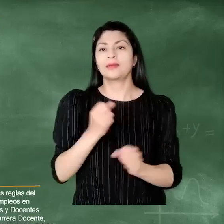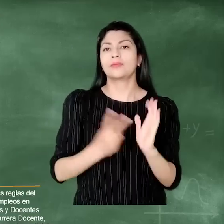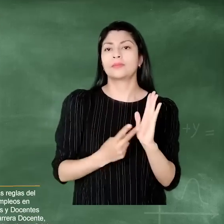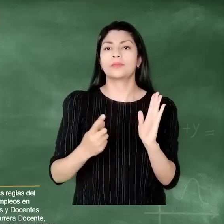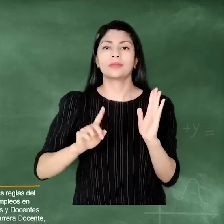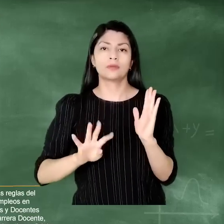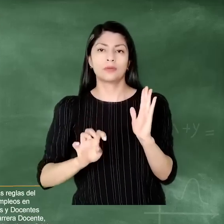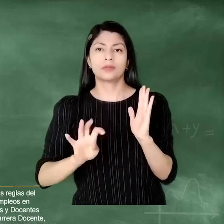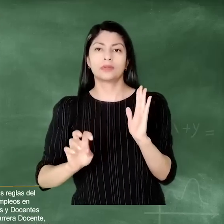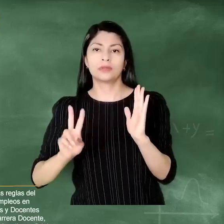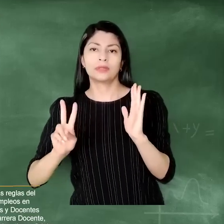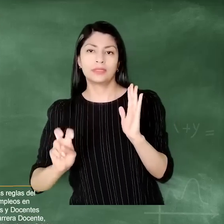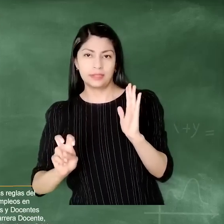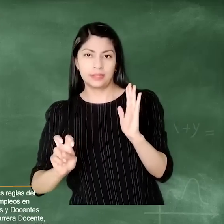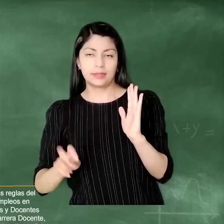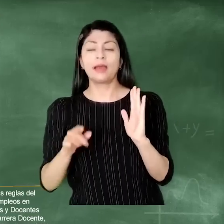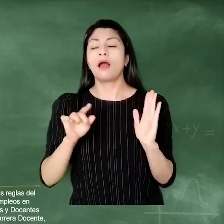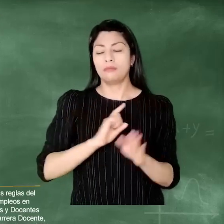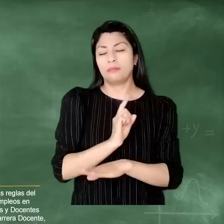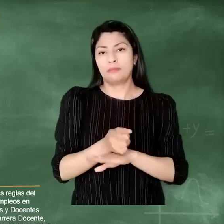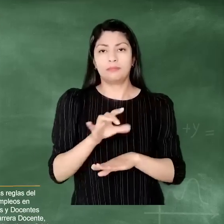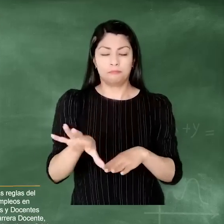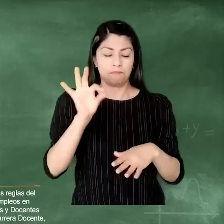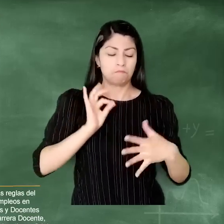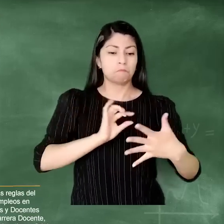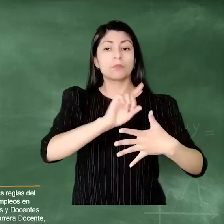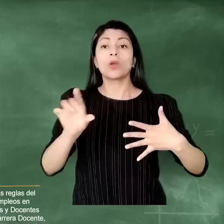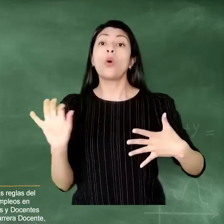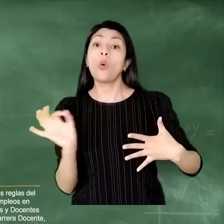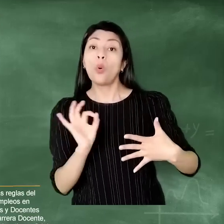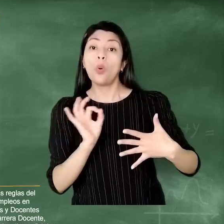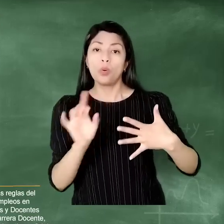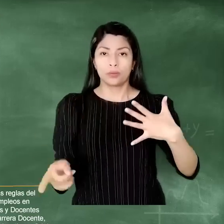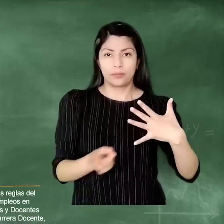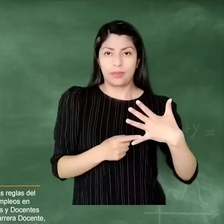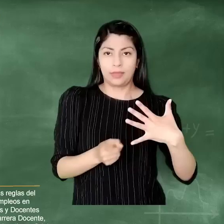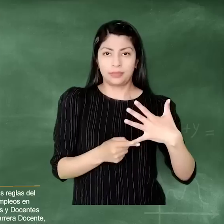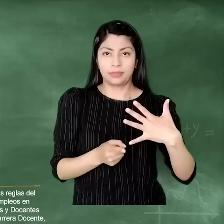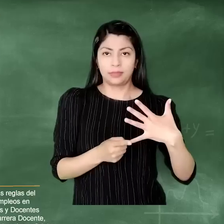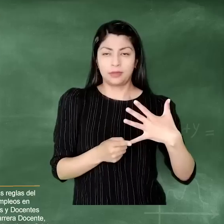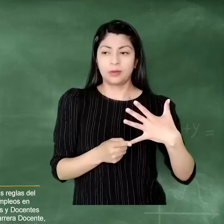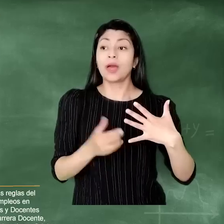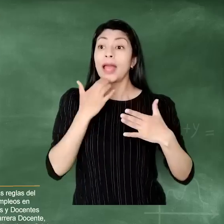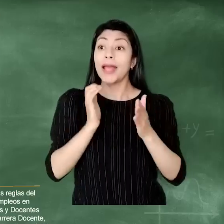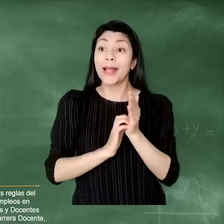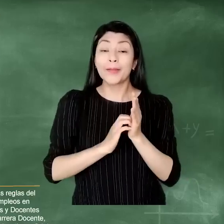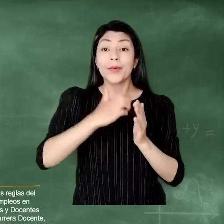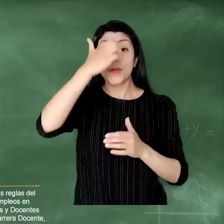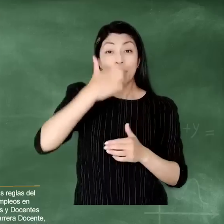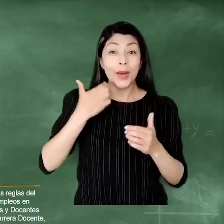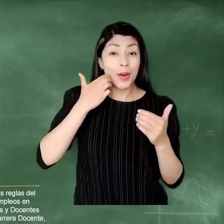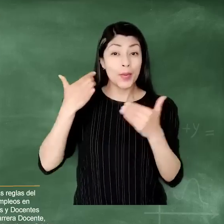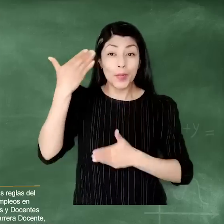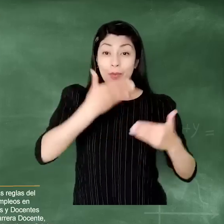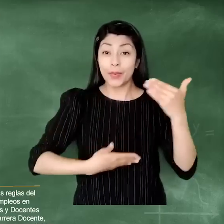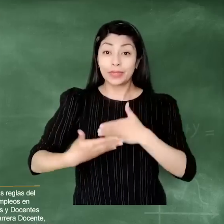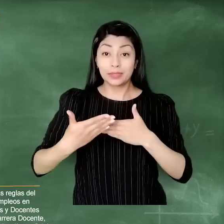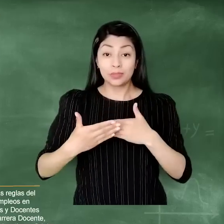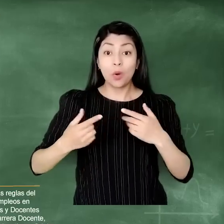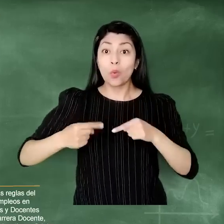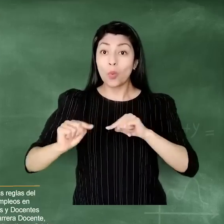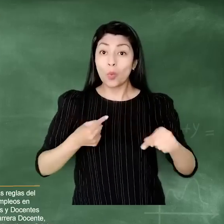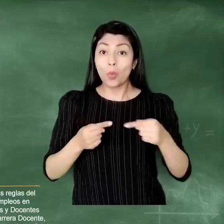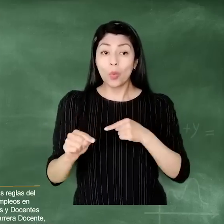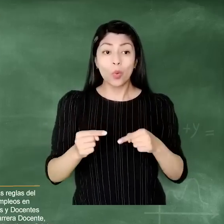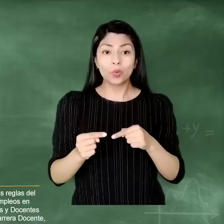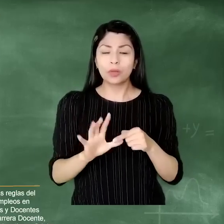de 1997. 5. Con quien haya obtenido el mayor puntaje en cada una de las pruebas